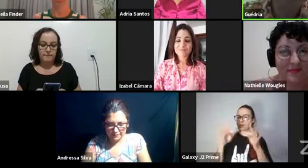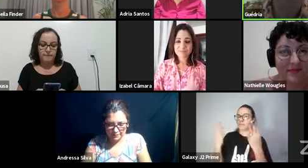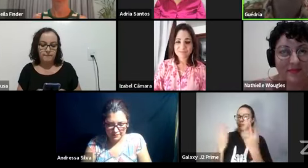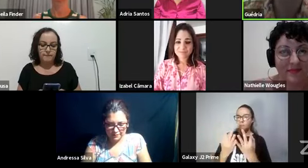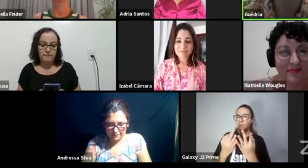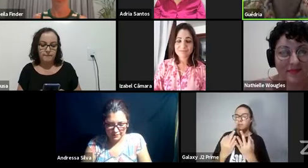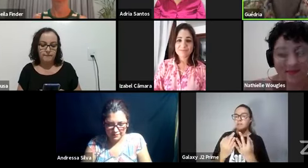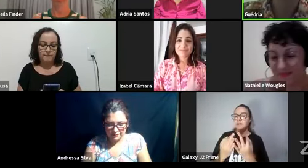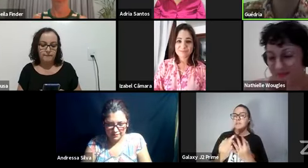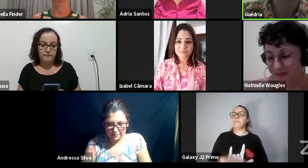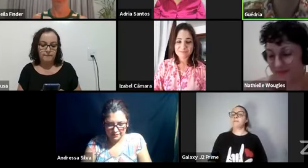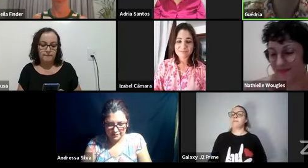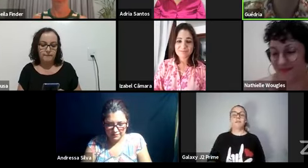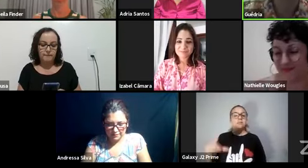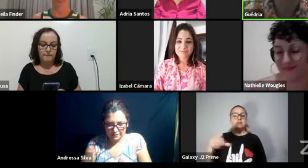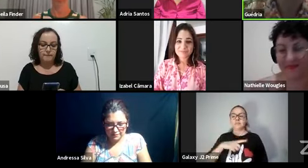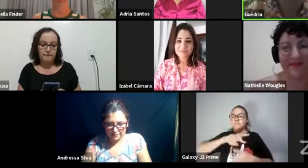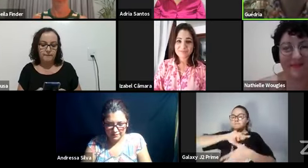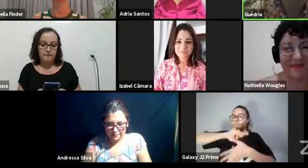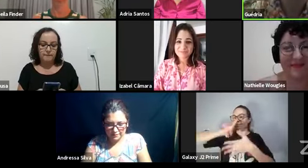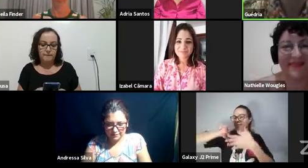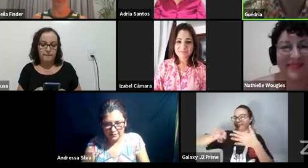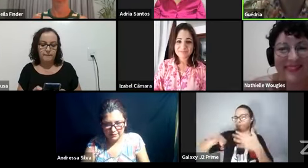coisa bonita na deficiência.